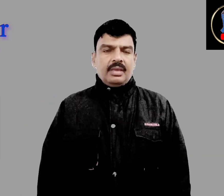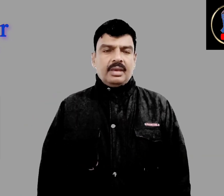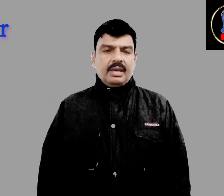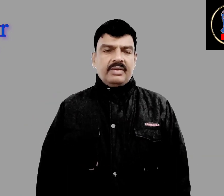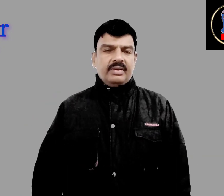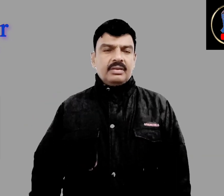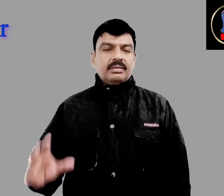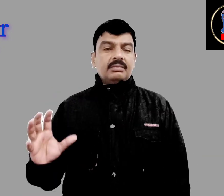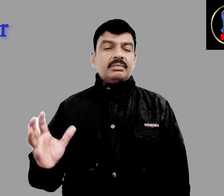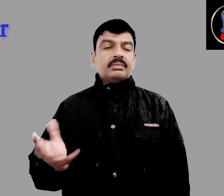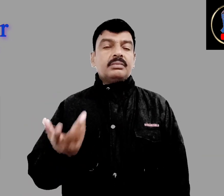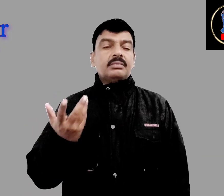एवर।